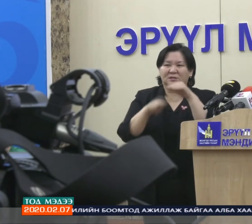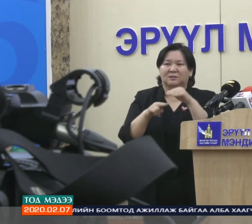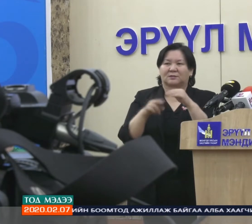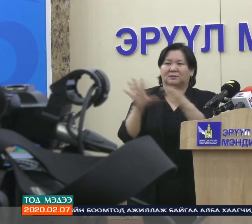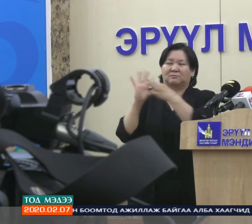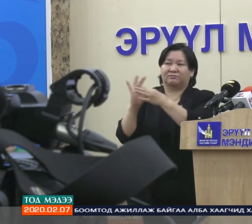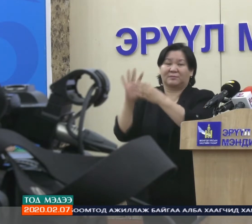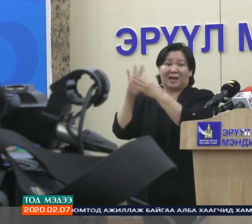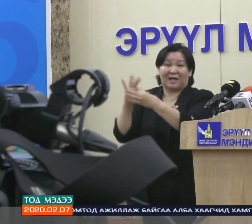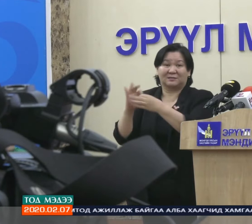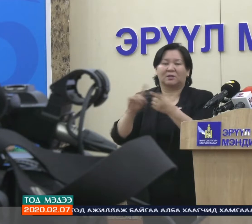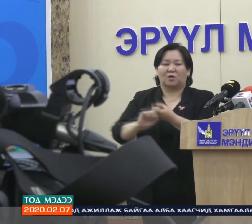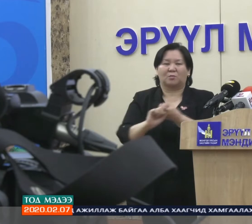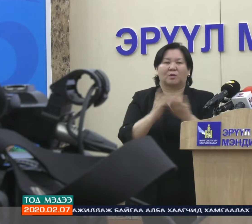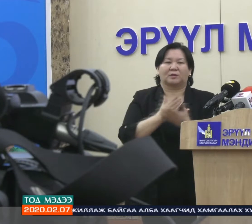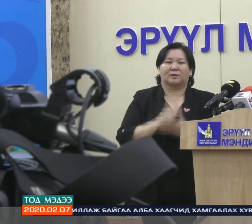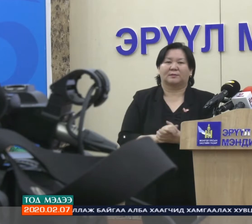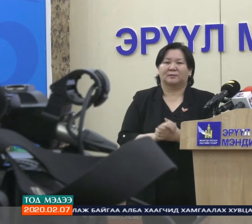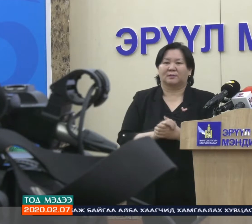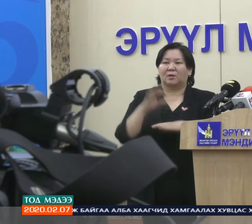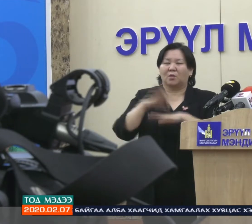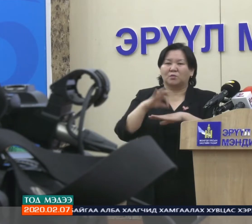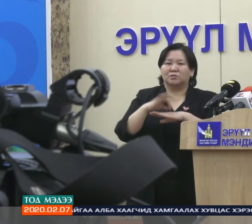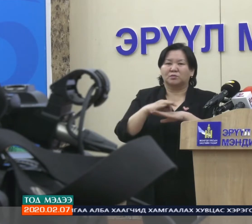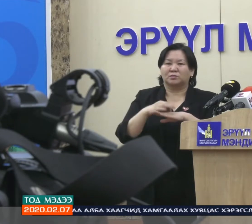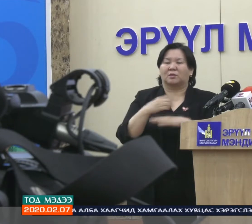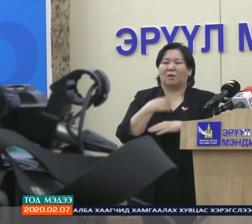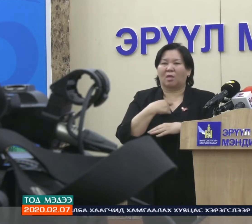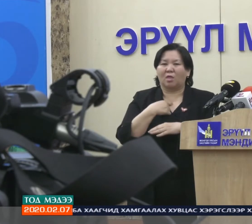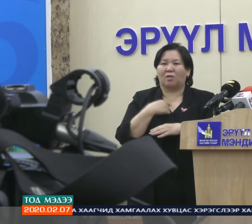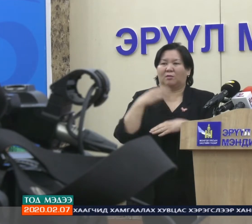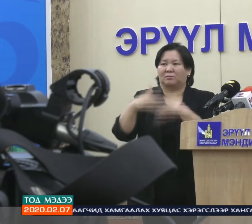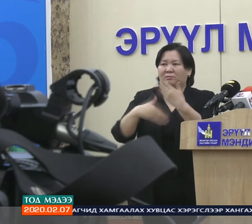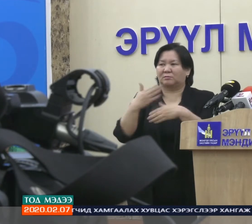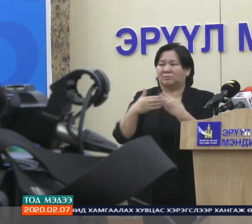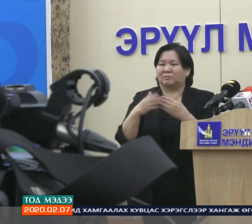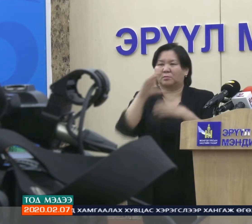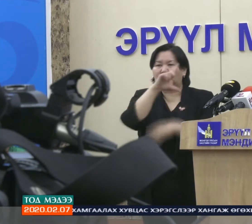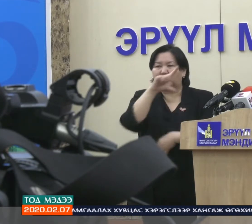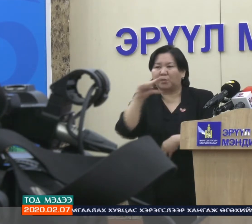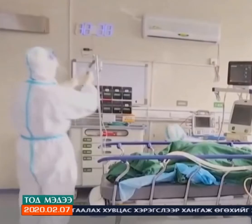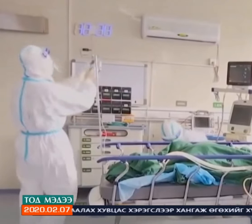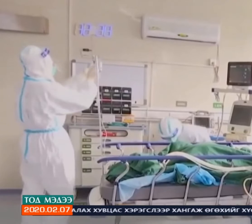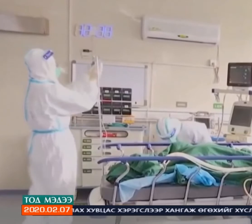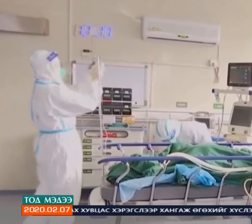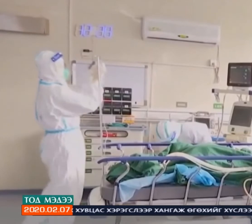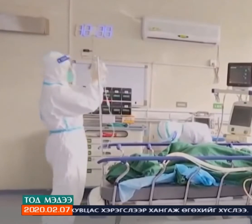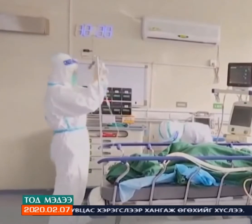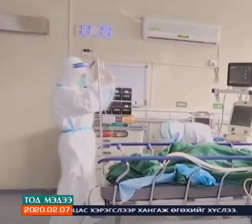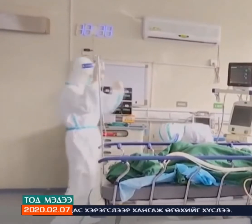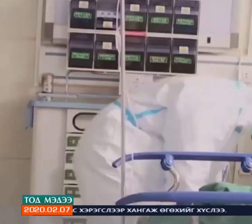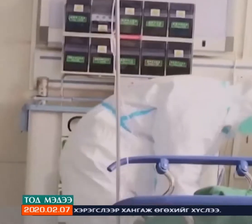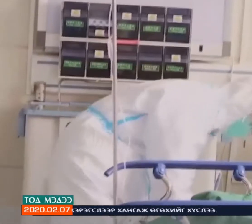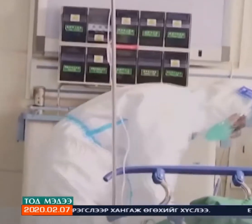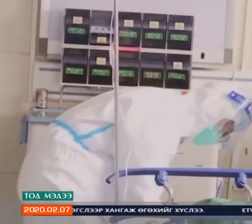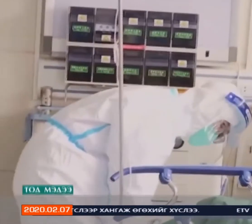бүгдийн хамбатар. За өвчтөд бас нэгэн томоогийн өвчин байгаа. Өнөөдрийн байдлаар